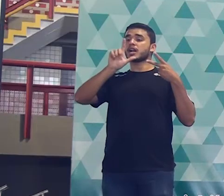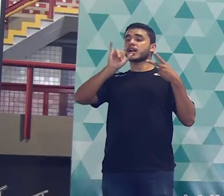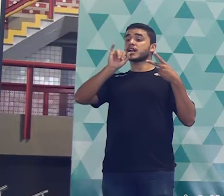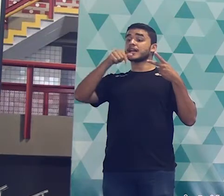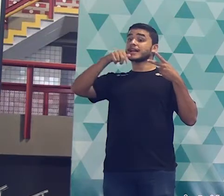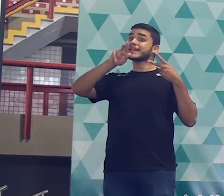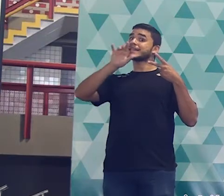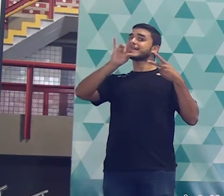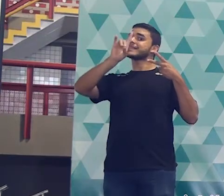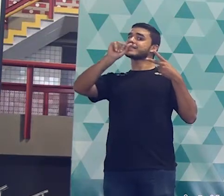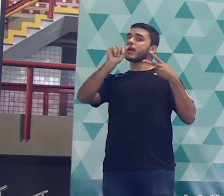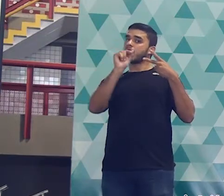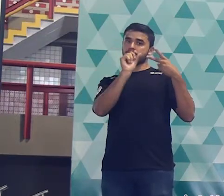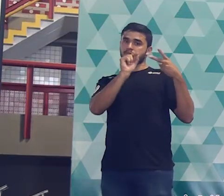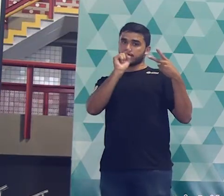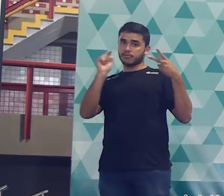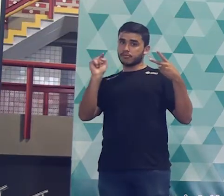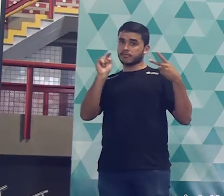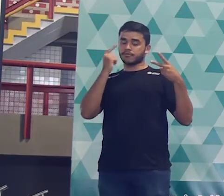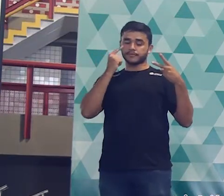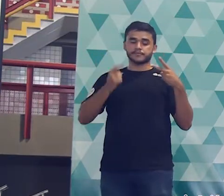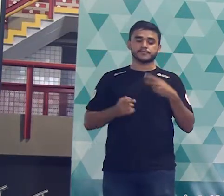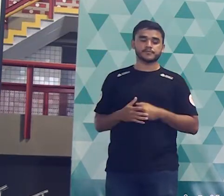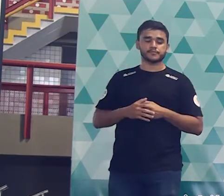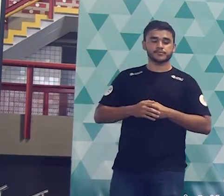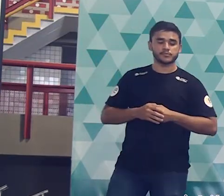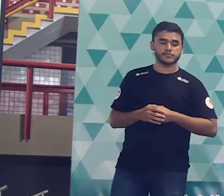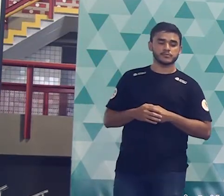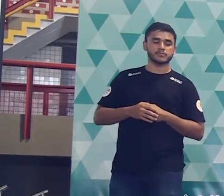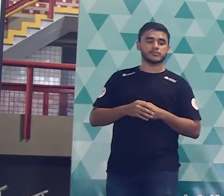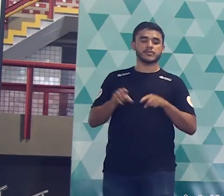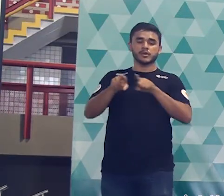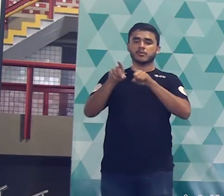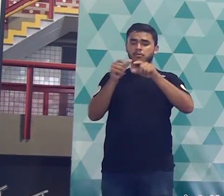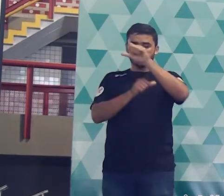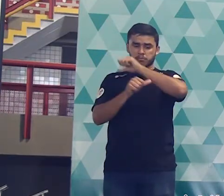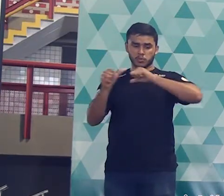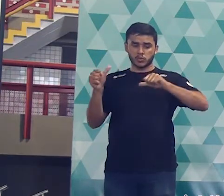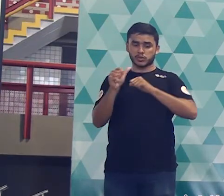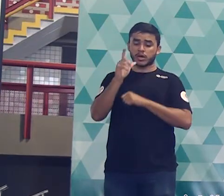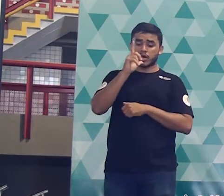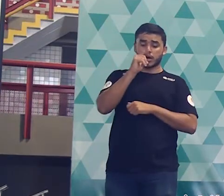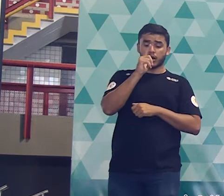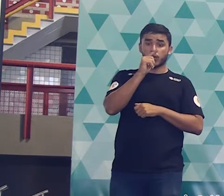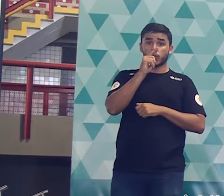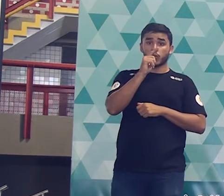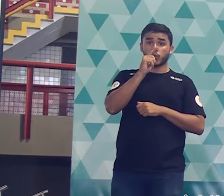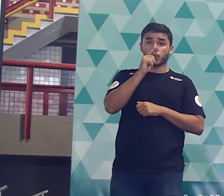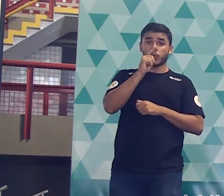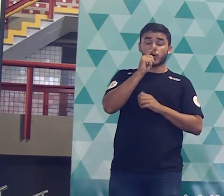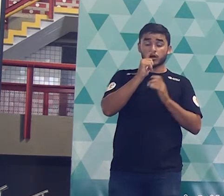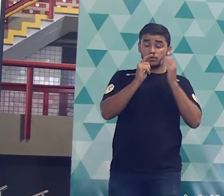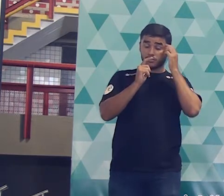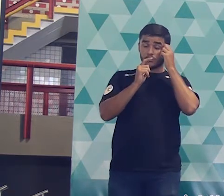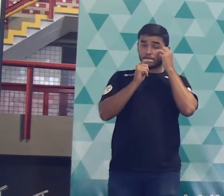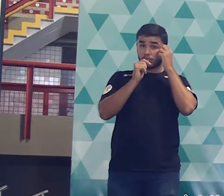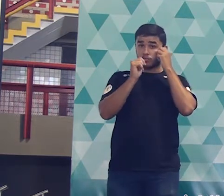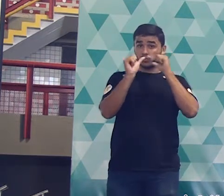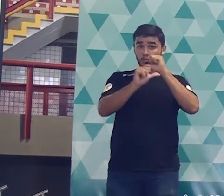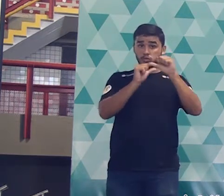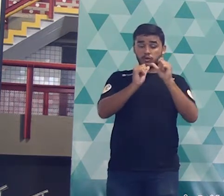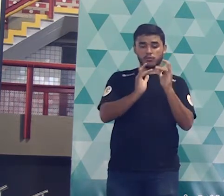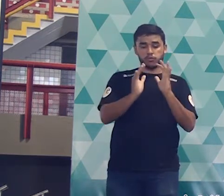líquida. E a variação de entalpia envolvida na conversão de água no estado gasoso para o estado líquido. Copia de